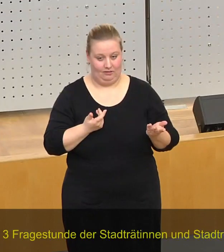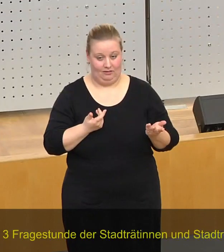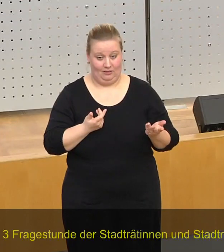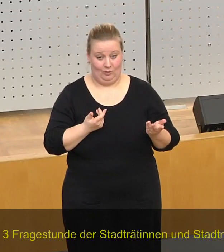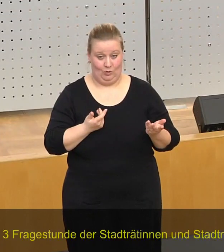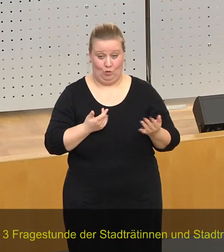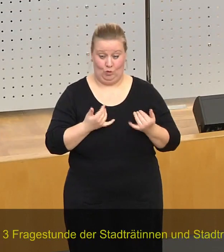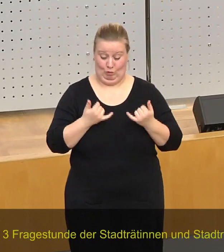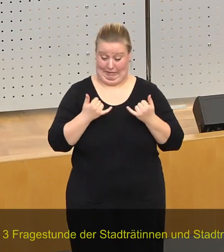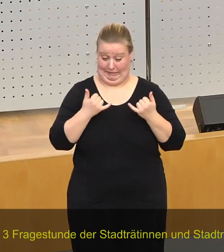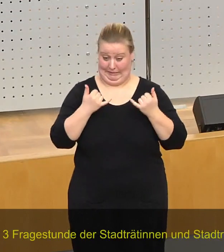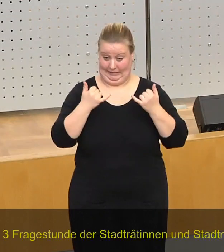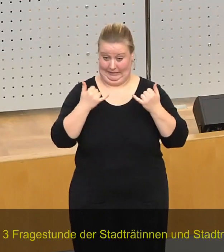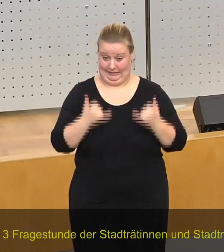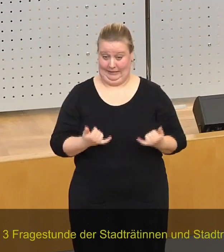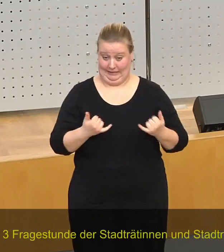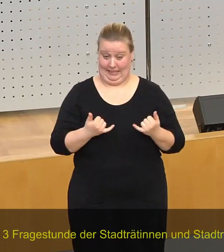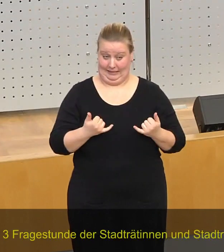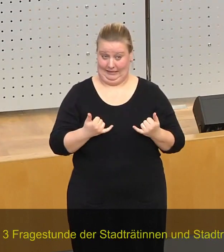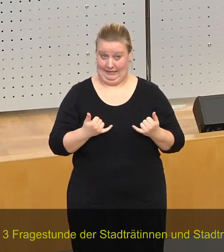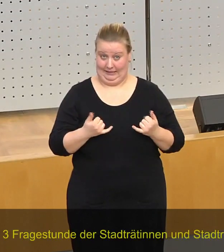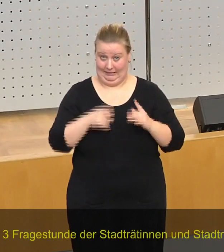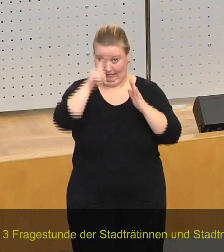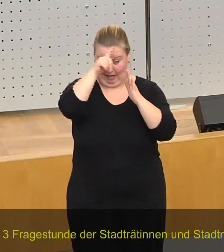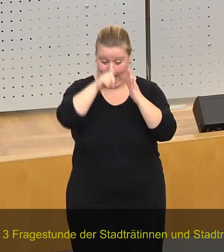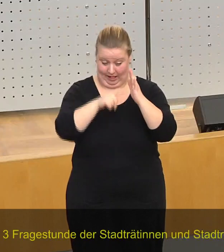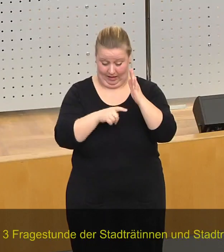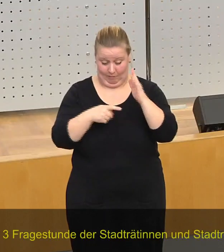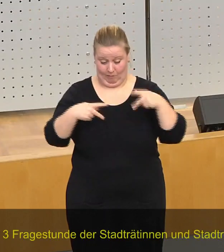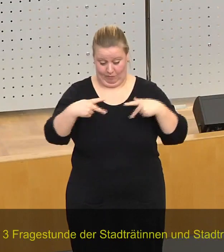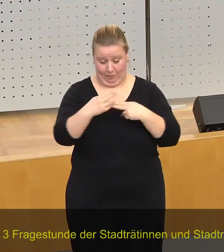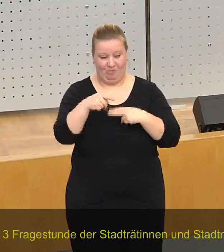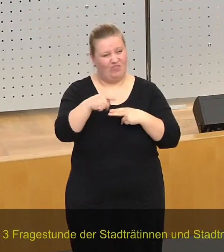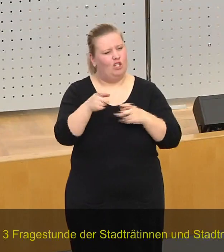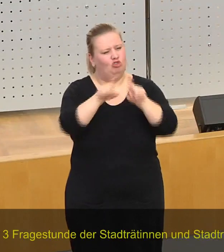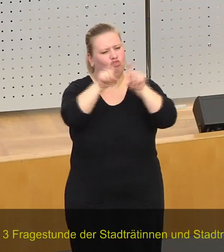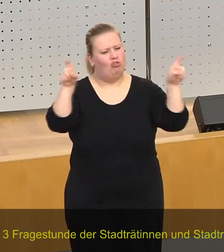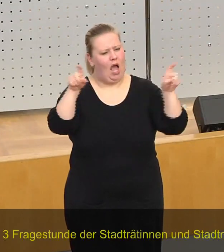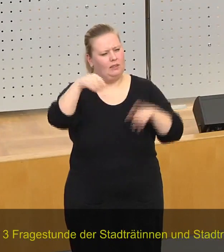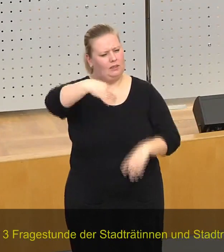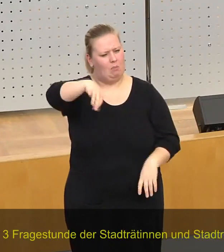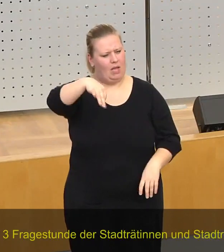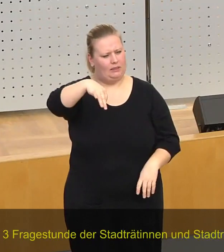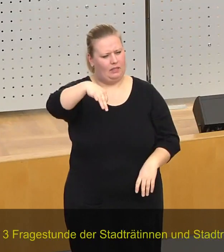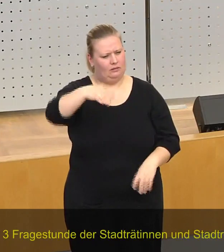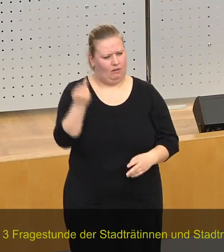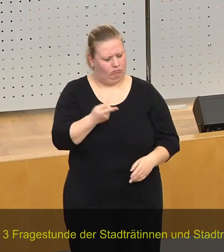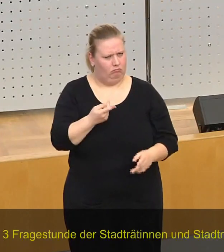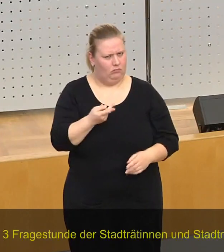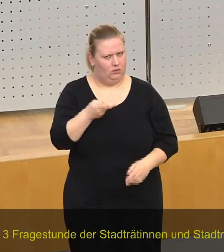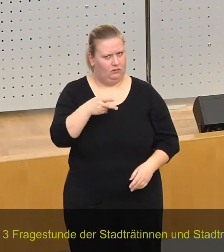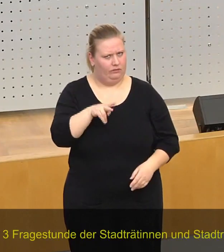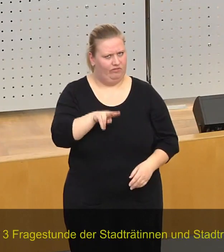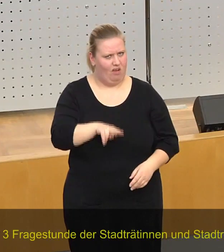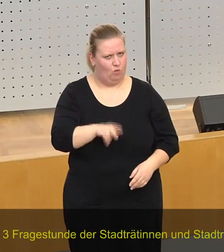nun bricht diese Laudatio praktisch ab, denn diese Staatspräsidentin ist nun seit zwei Monaten oder